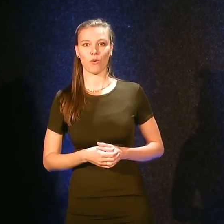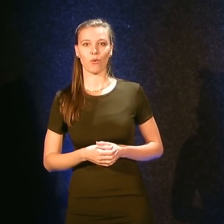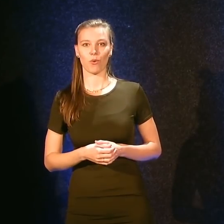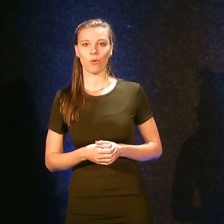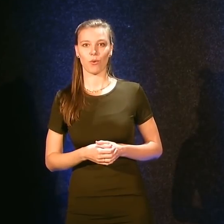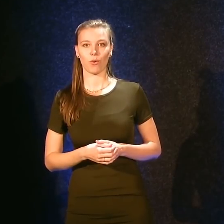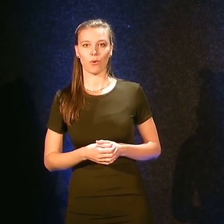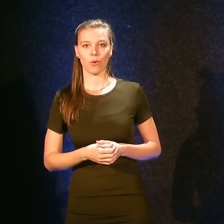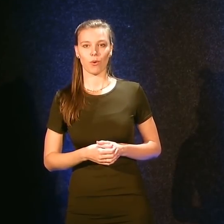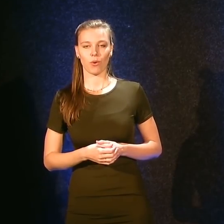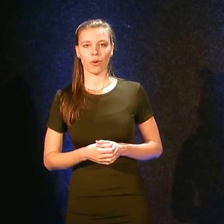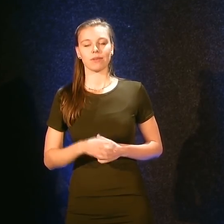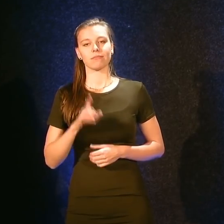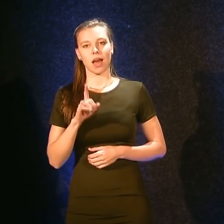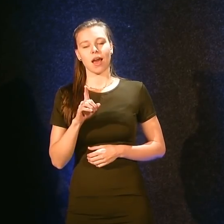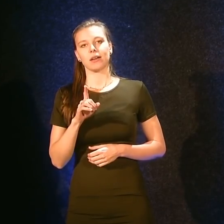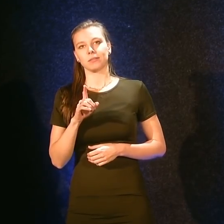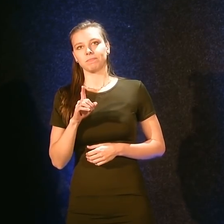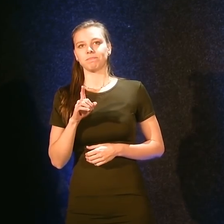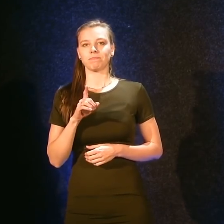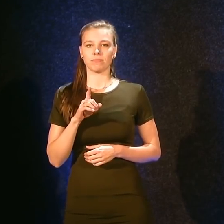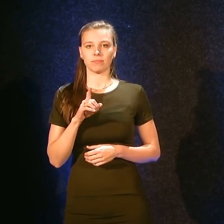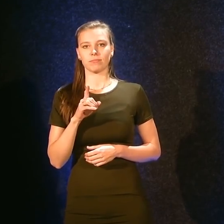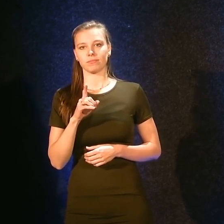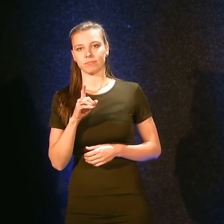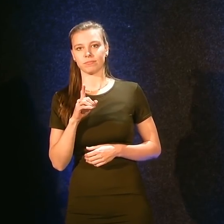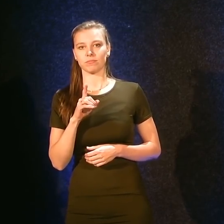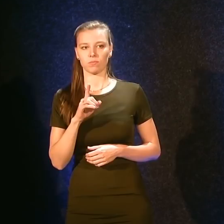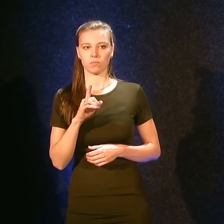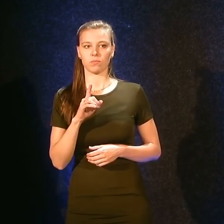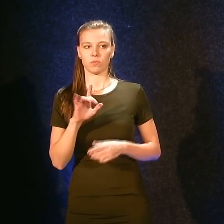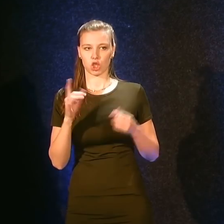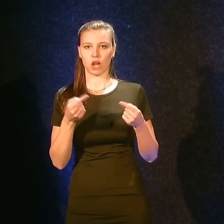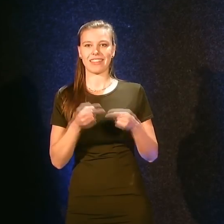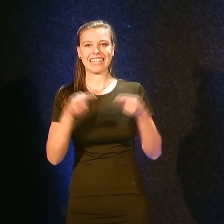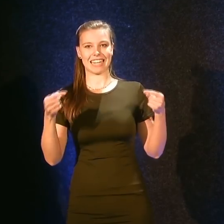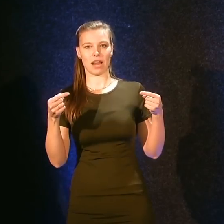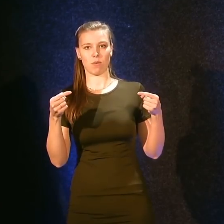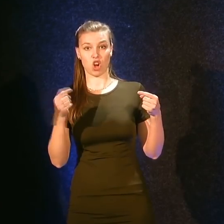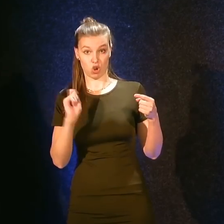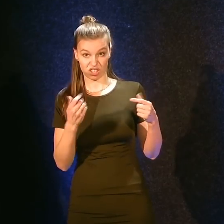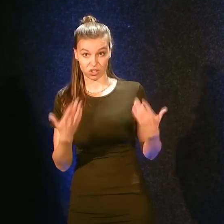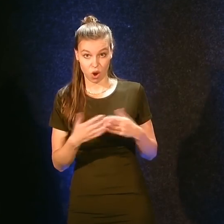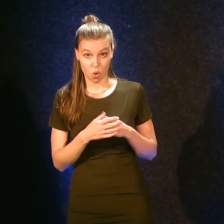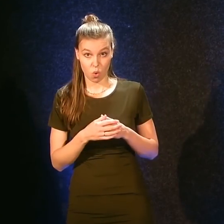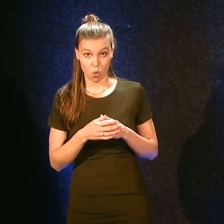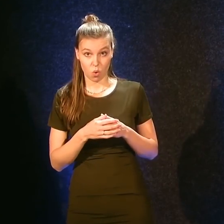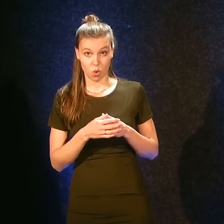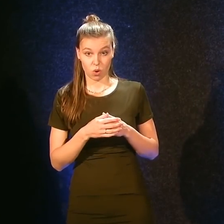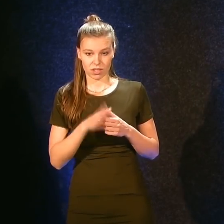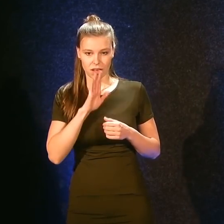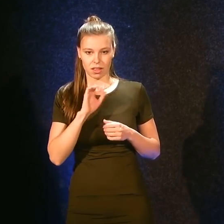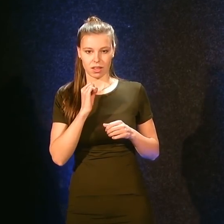Ja, maar dan misschien wel direct de disclaimer. Lukt dat dan als het heel dichtbij komt,